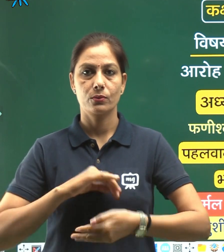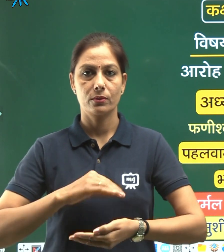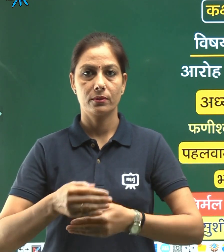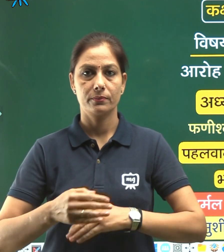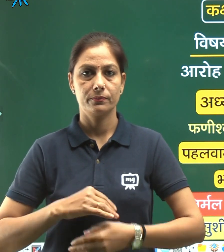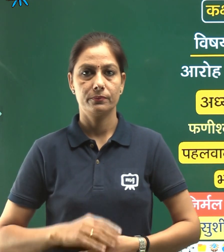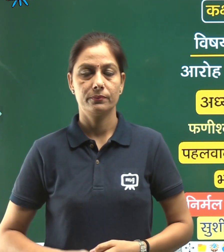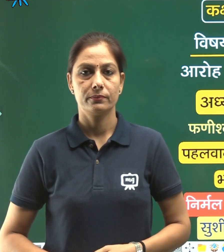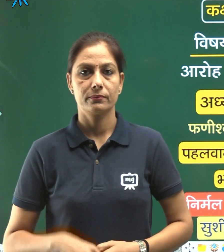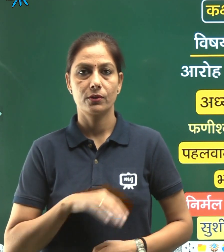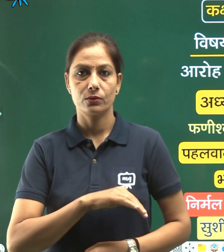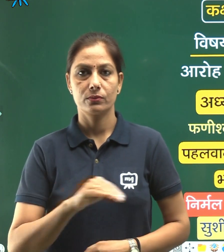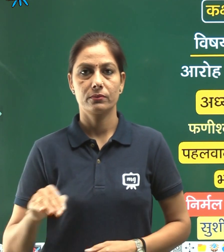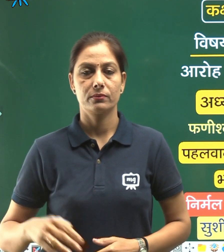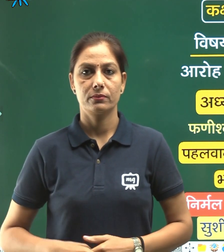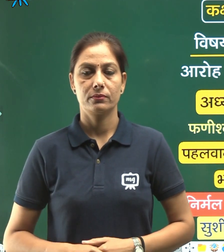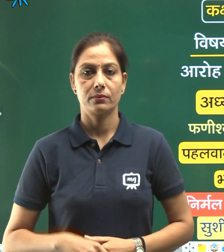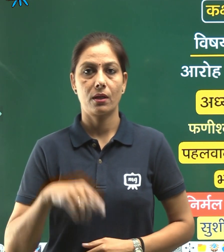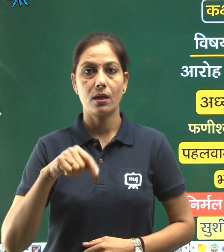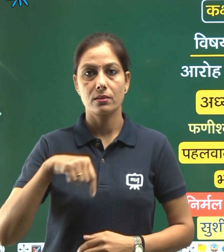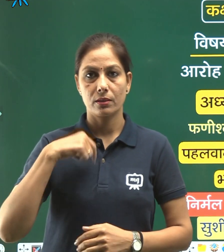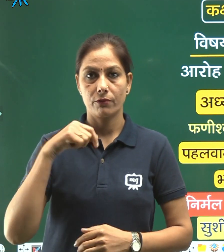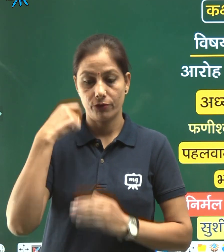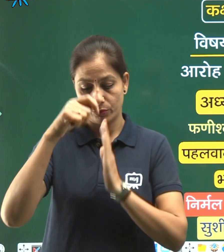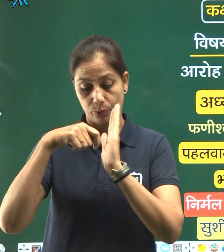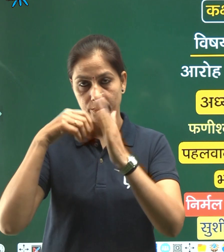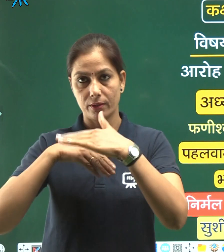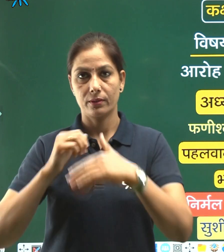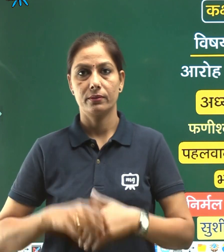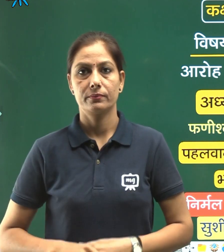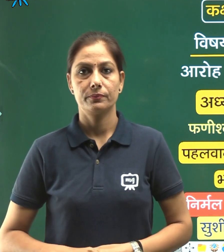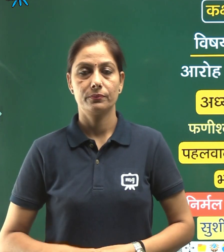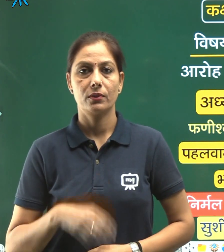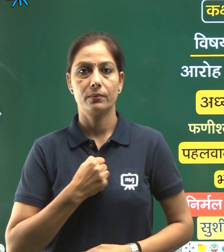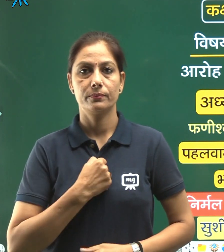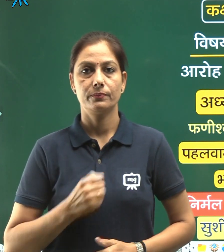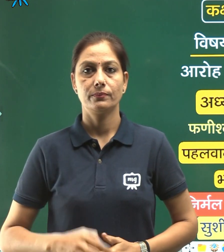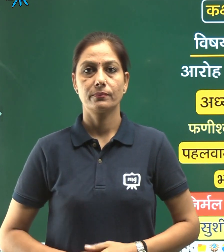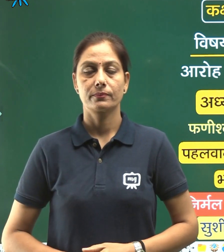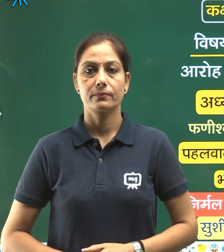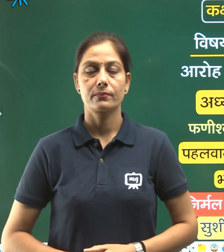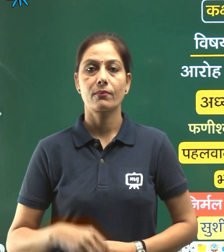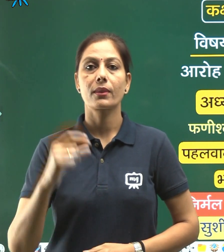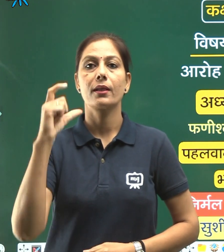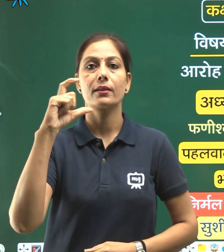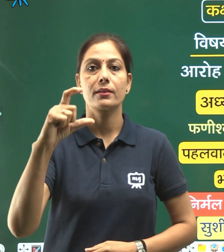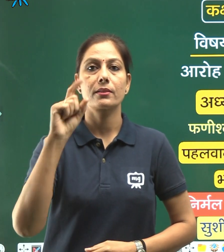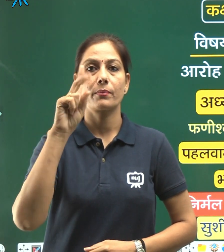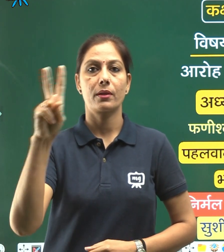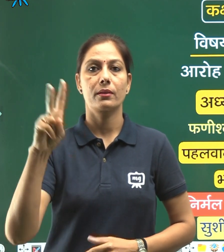चौधरी। बच्चों, आज के वीडियो में हम कक्षा 12